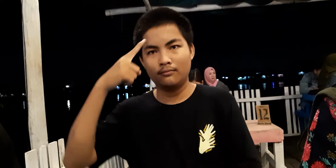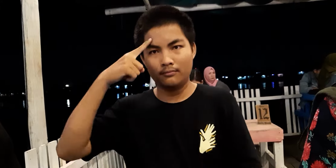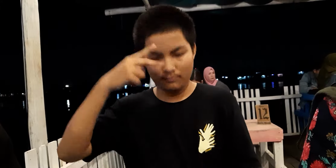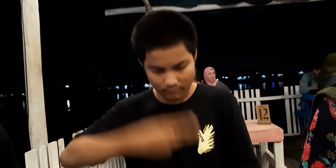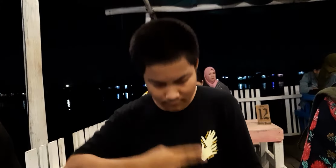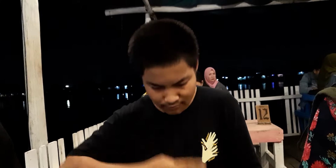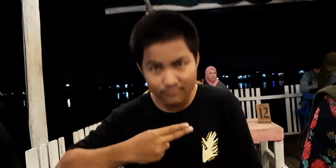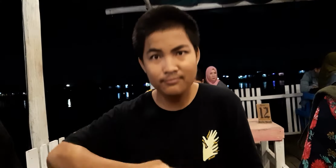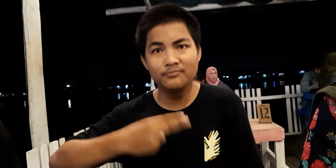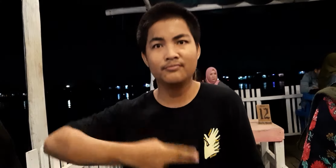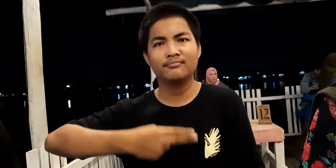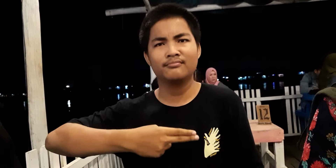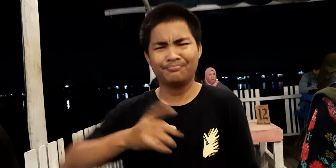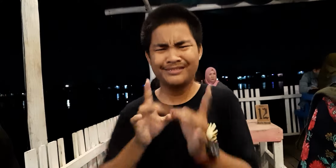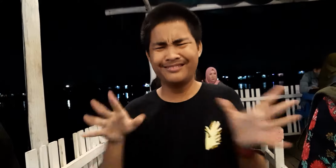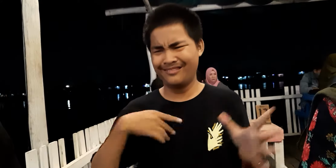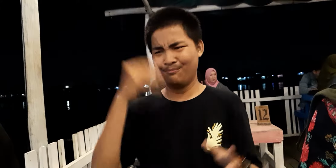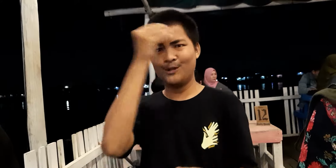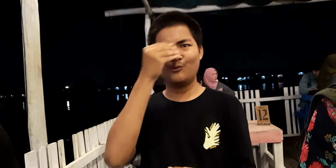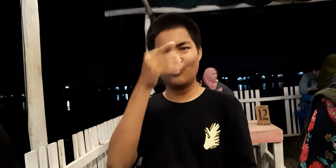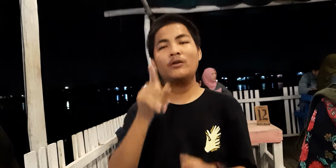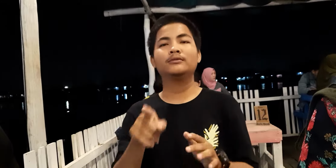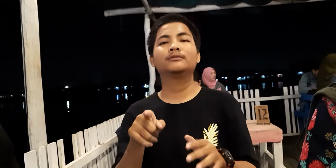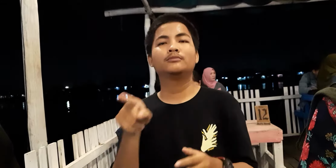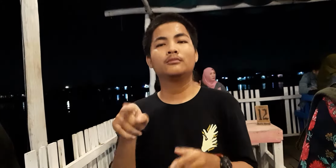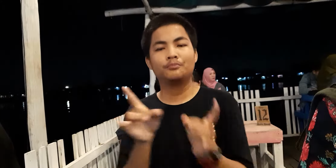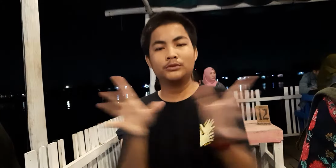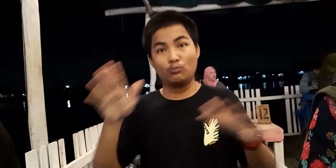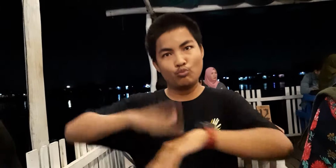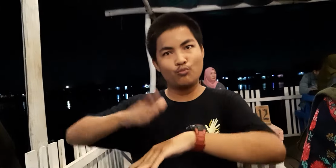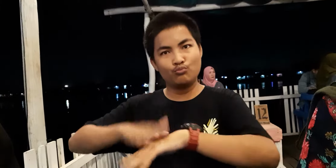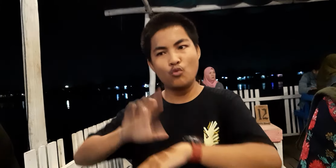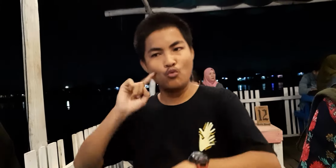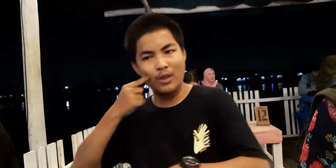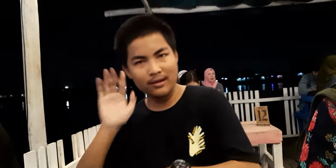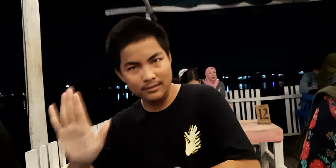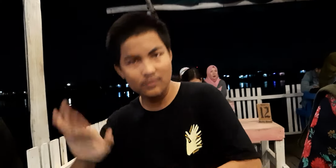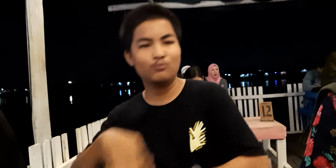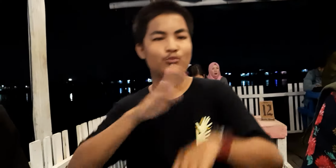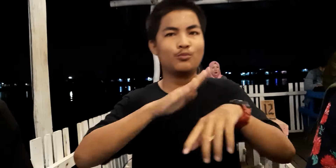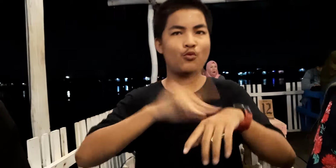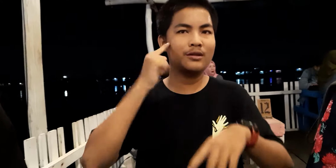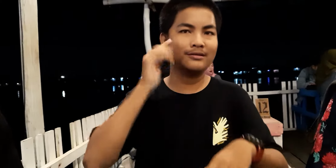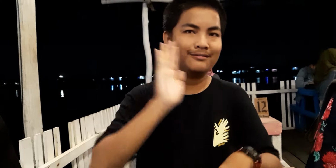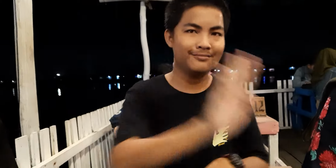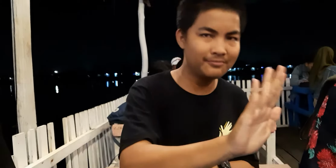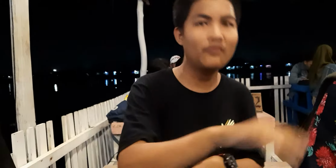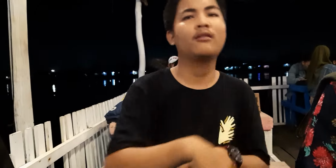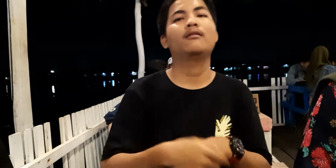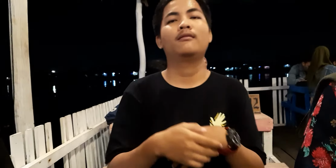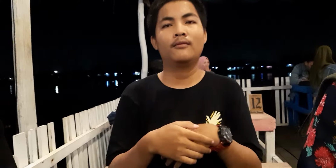melihat mata mereka di anak-anak ABK itu seolah-olah berkata kepada saya, "Bang, bisa enggak